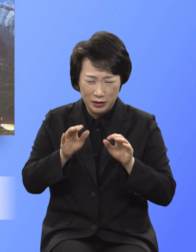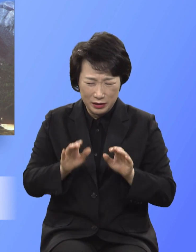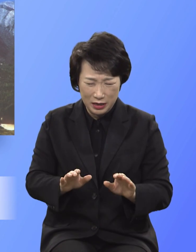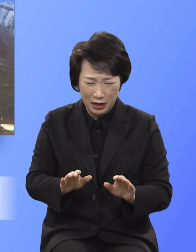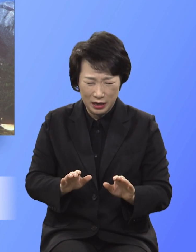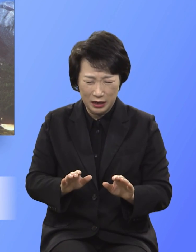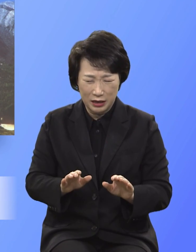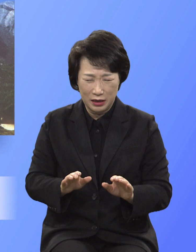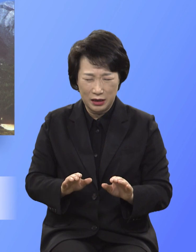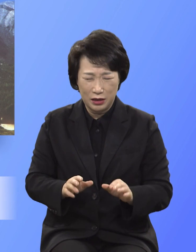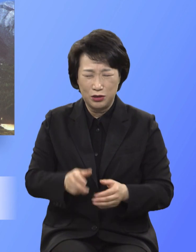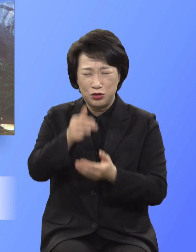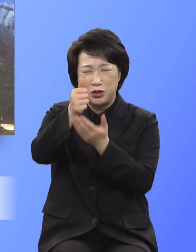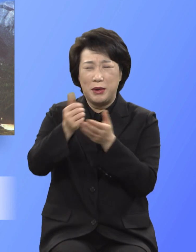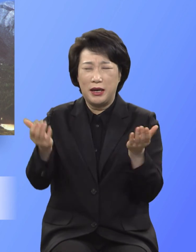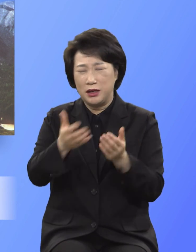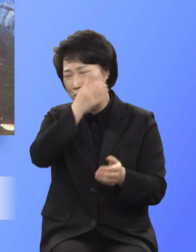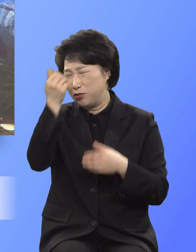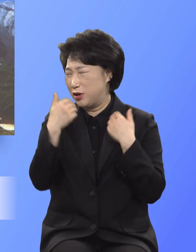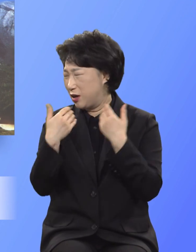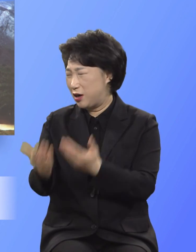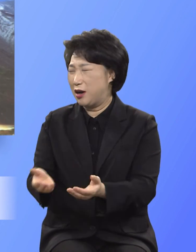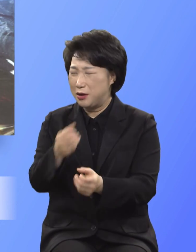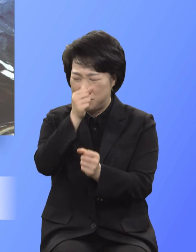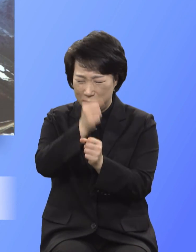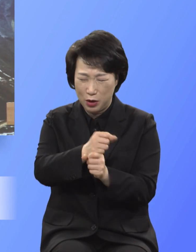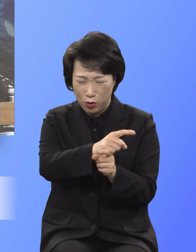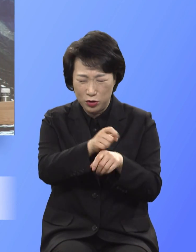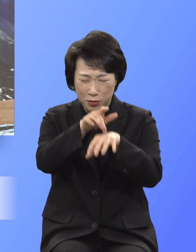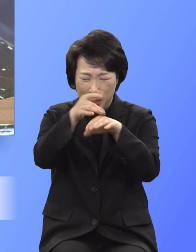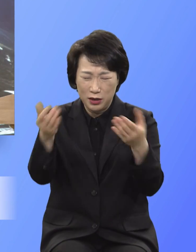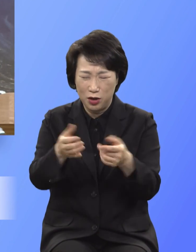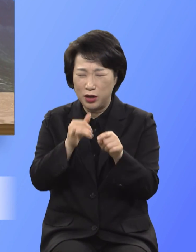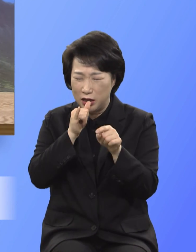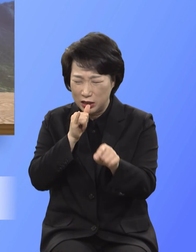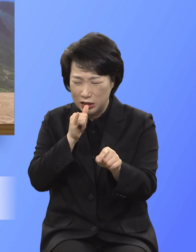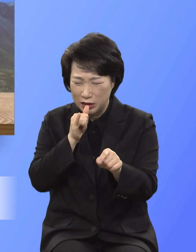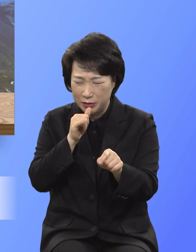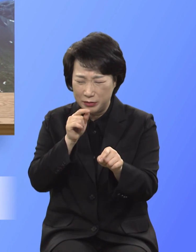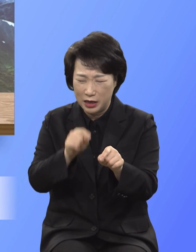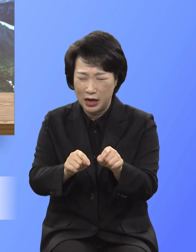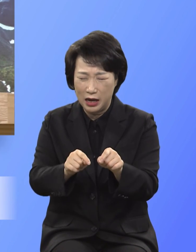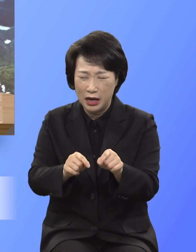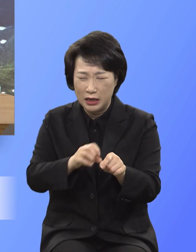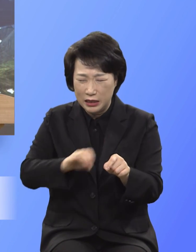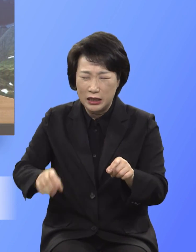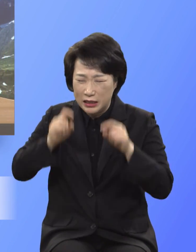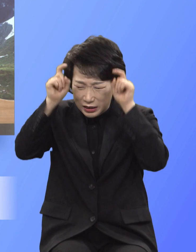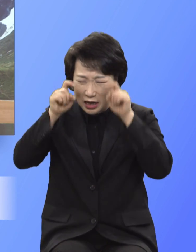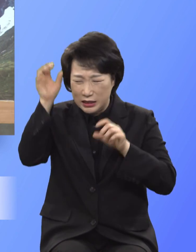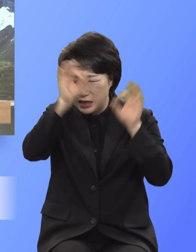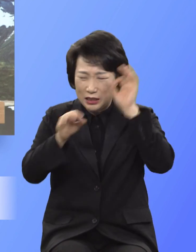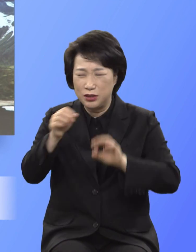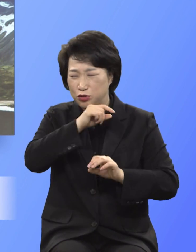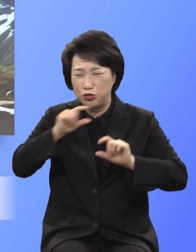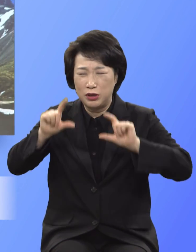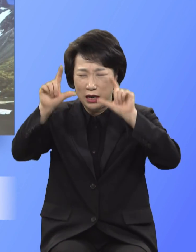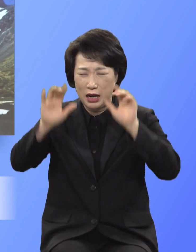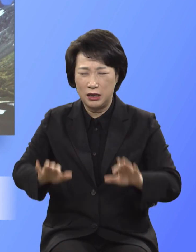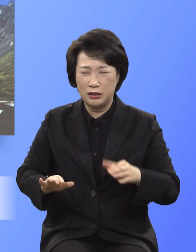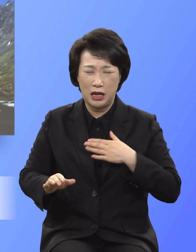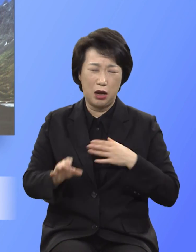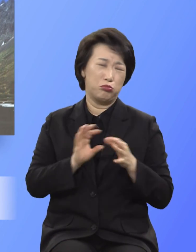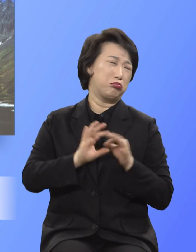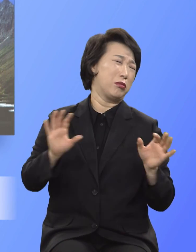명령하노니 주님 일에 무관심하게 하는 마귀 사단 귀신아 이런 양 찾는 일에 나와